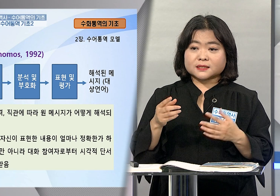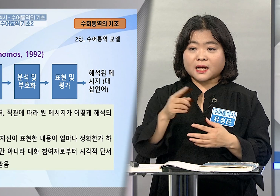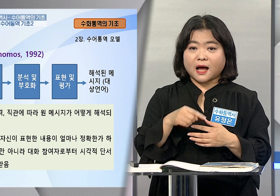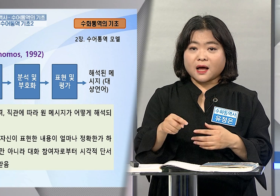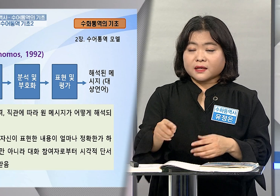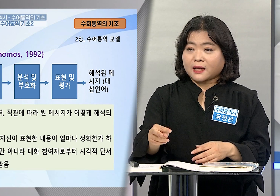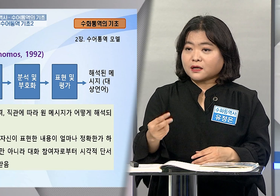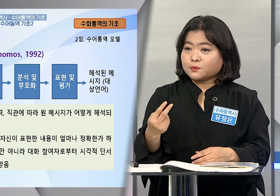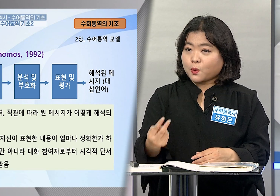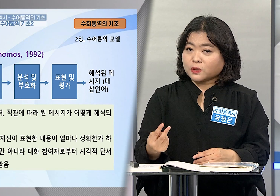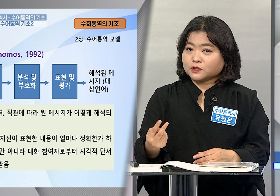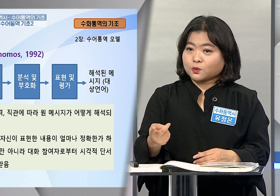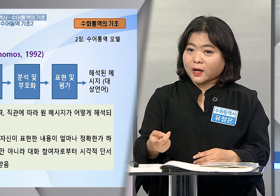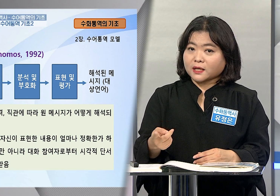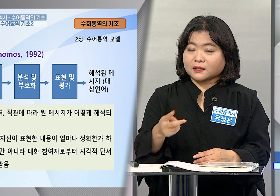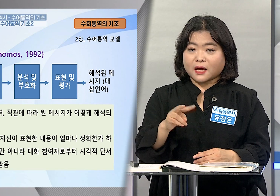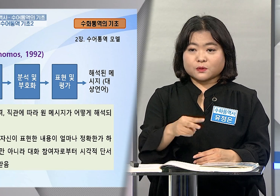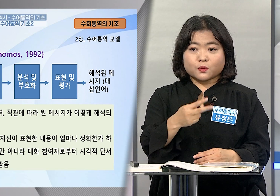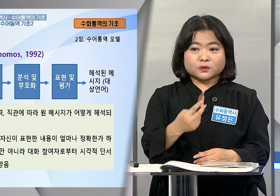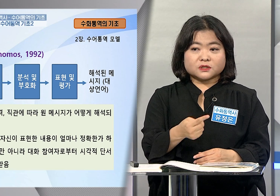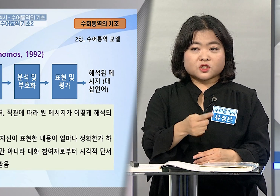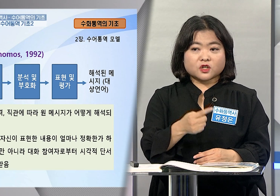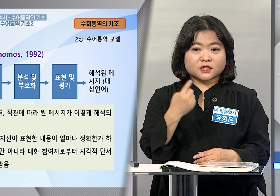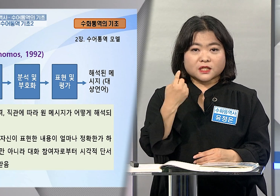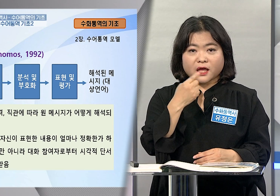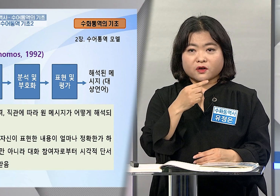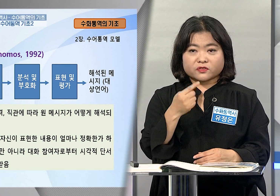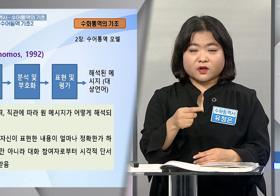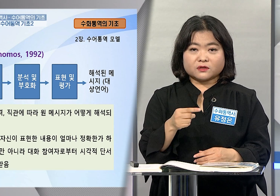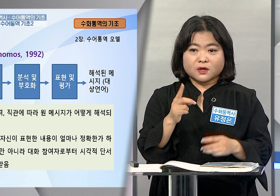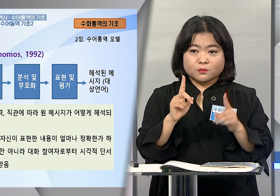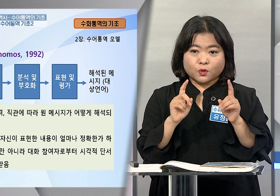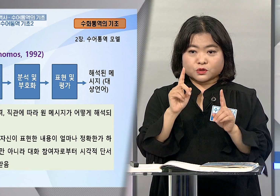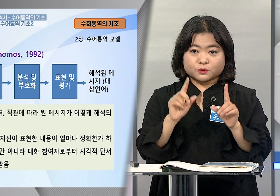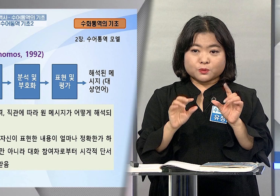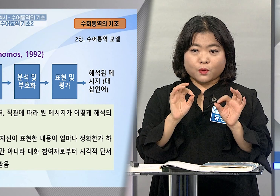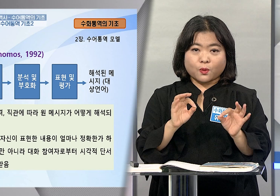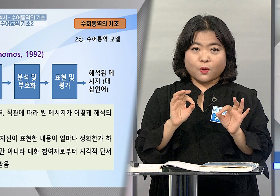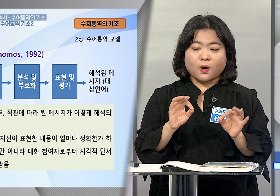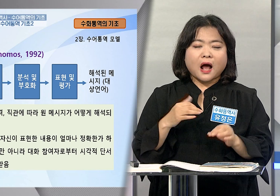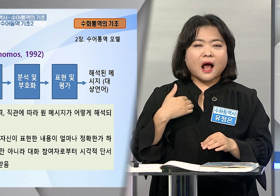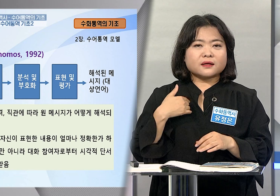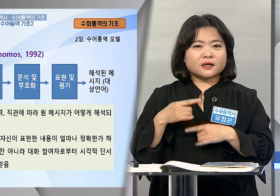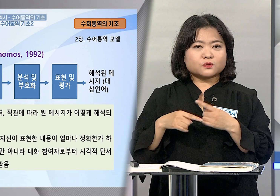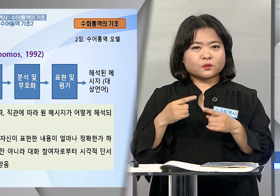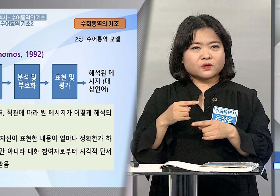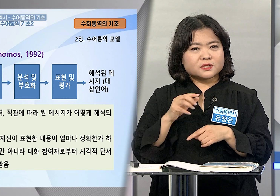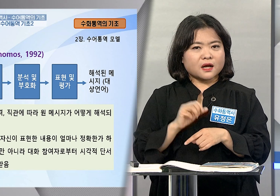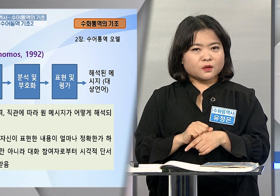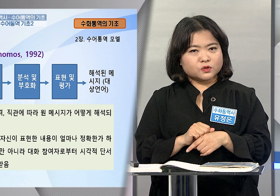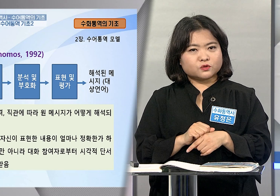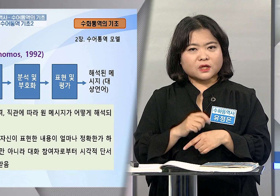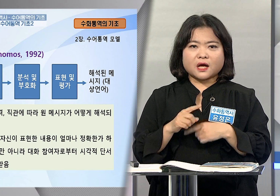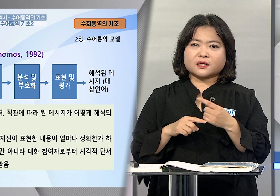정확한지가 나를 보고 있는 농아인, 나를 보고 있는 청인의 어떤 모습을 보고 아, 내가 통역을 잘하고 있구나, 내가